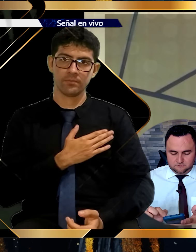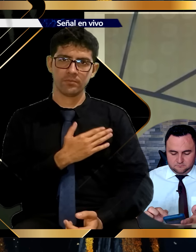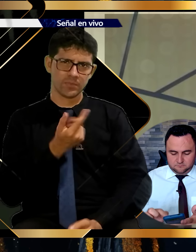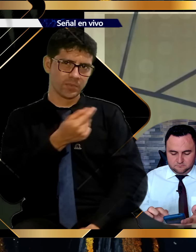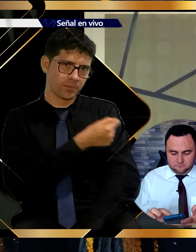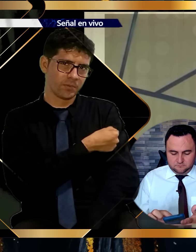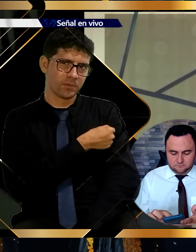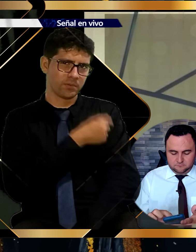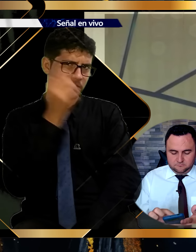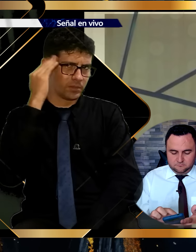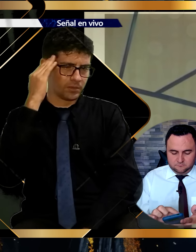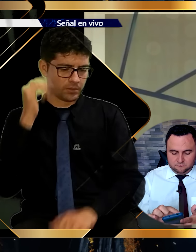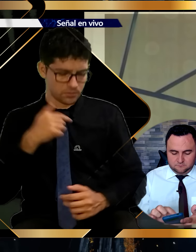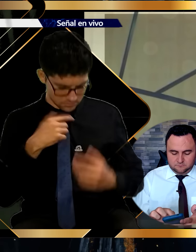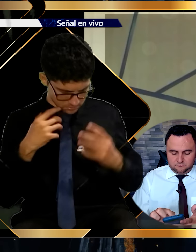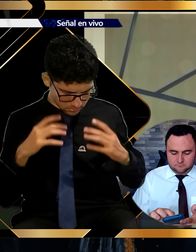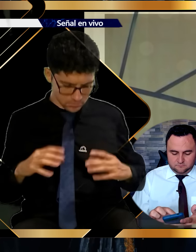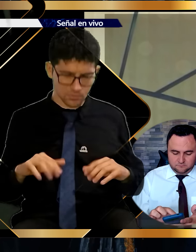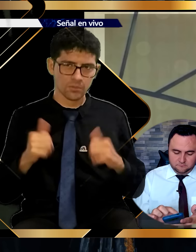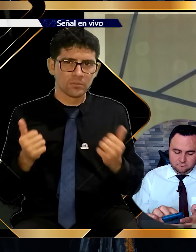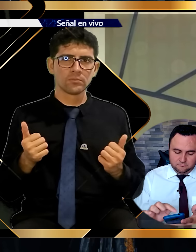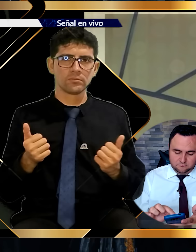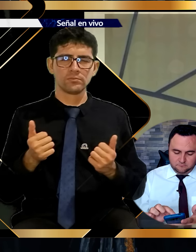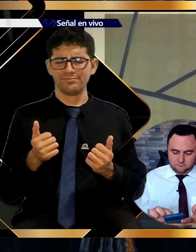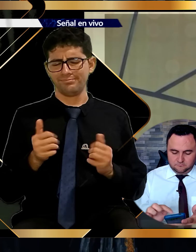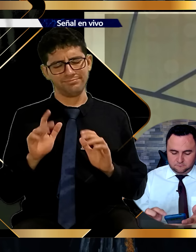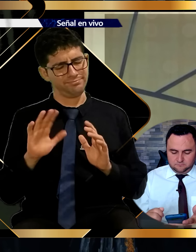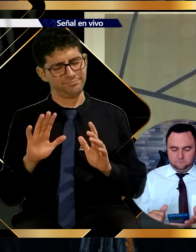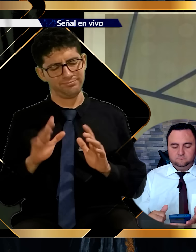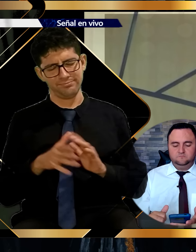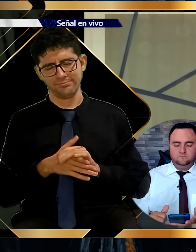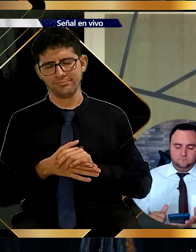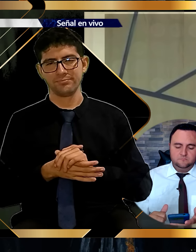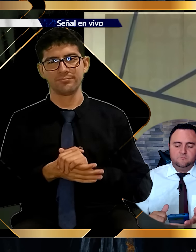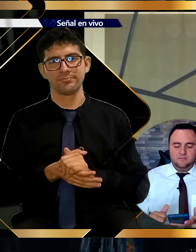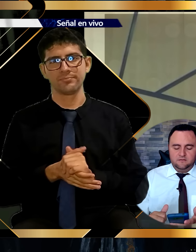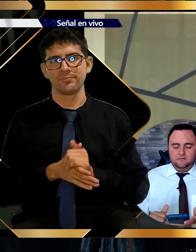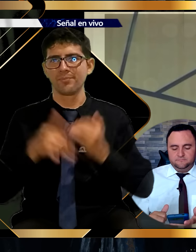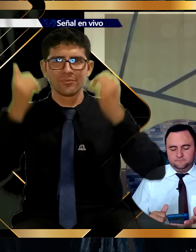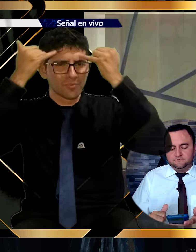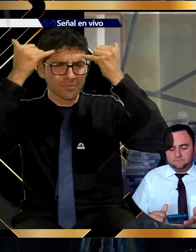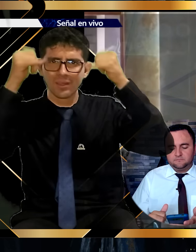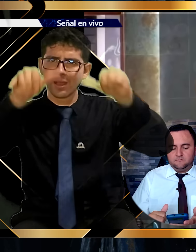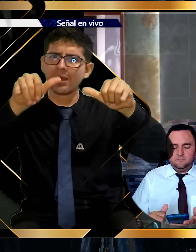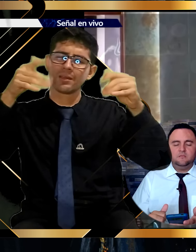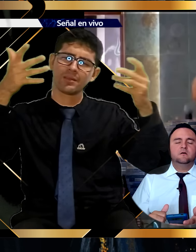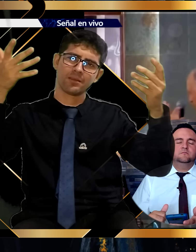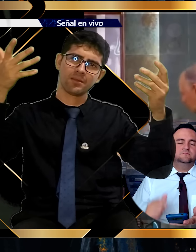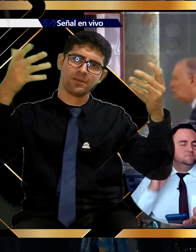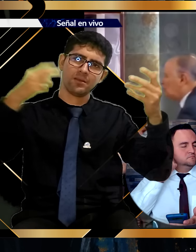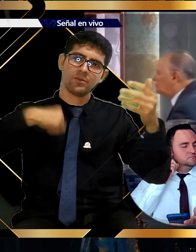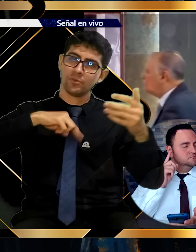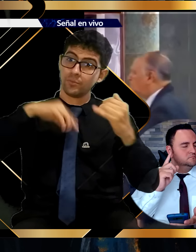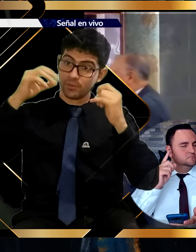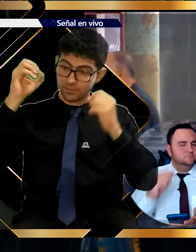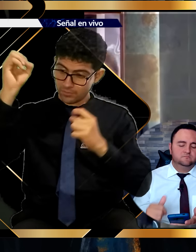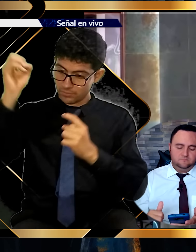eso? Por favor. No se dejen engañar. Nosotros somos la luz del